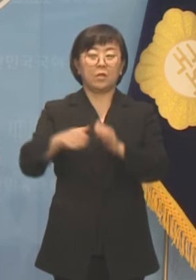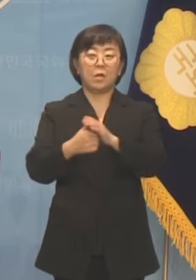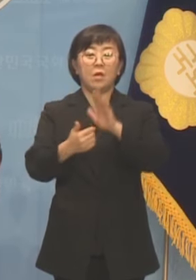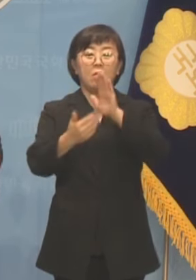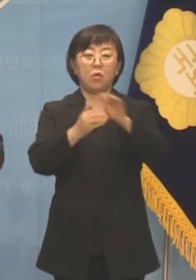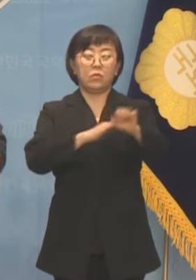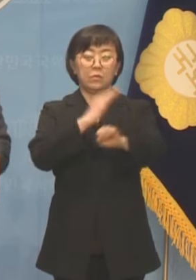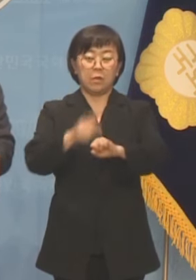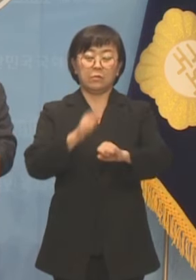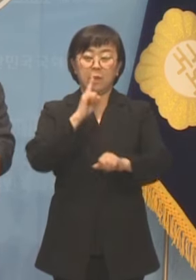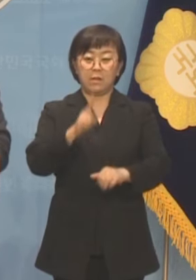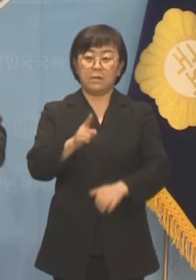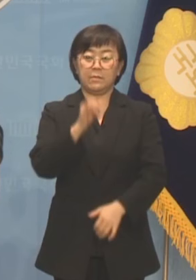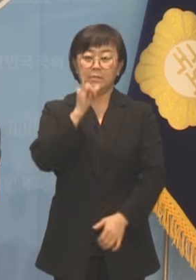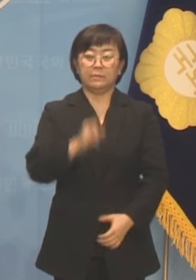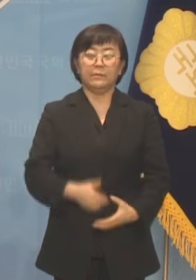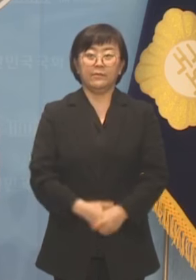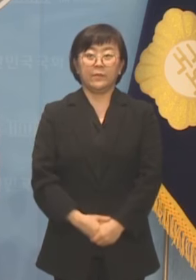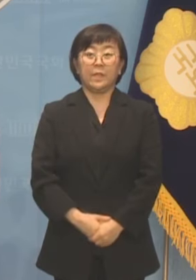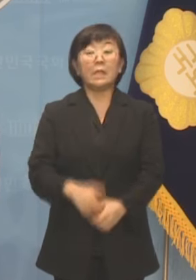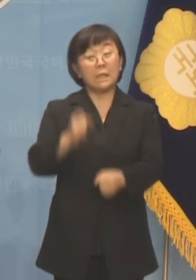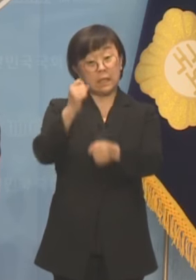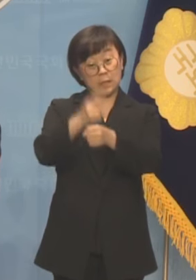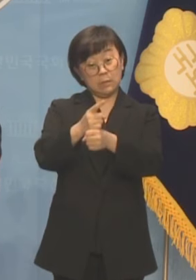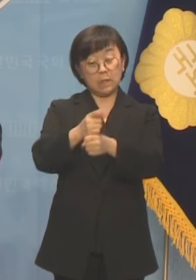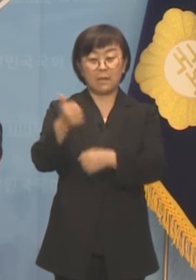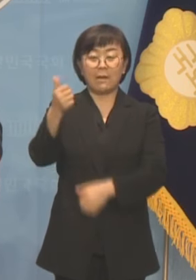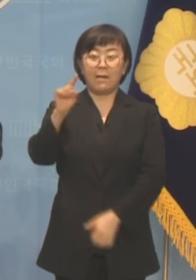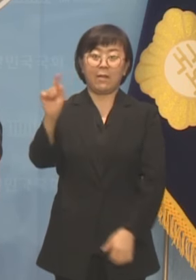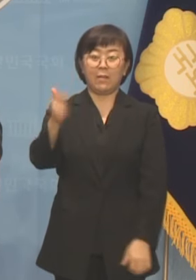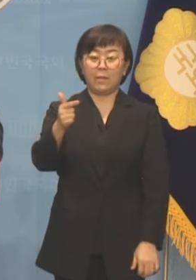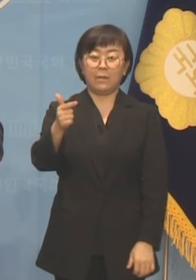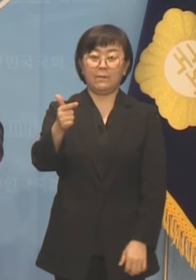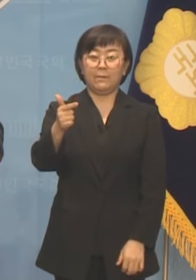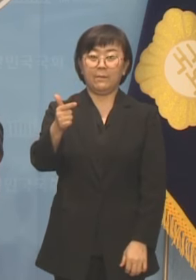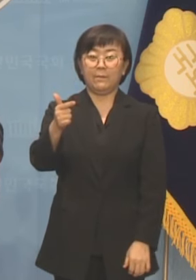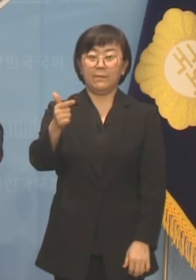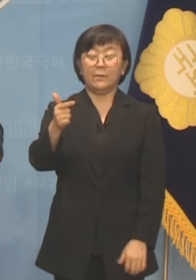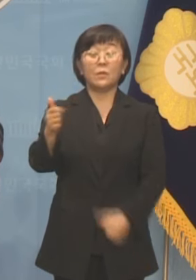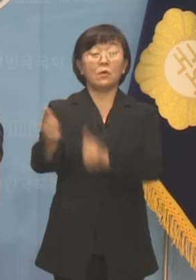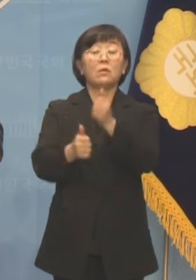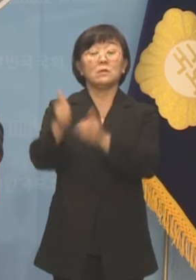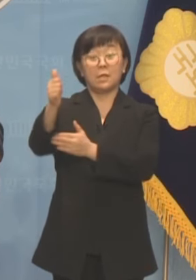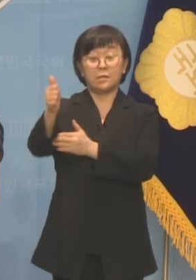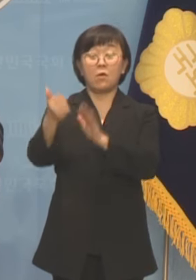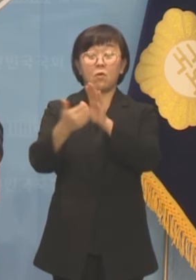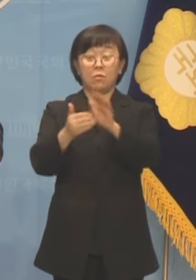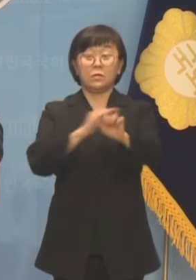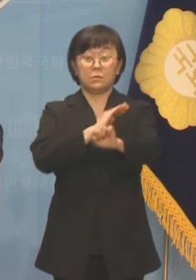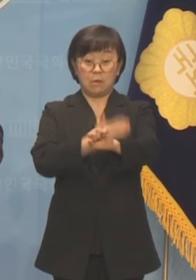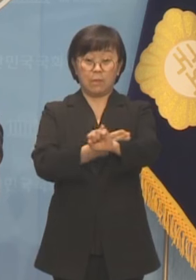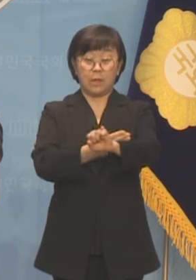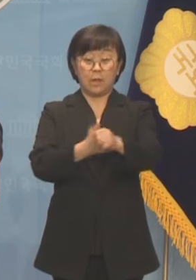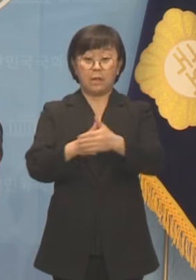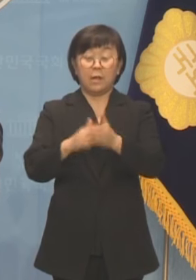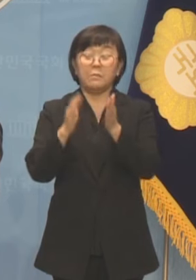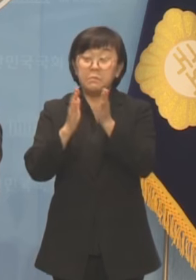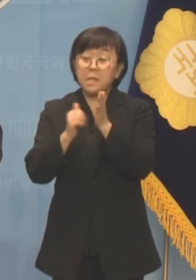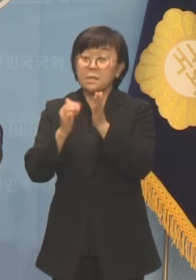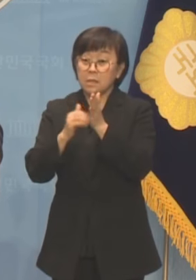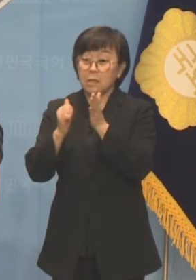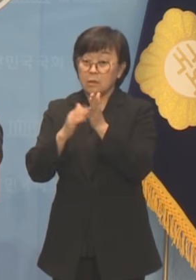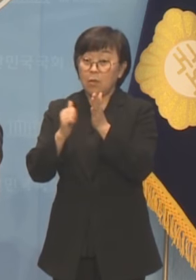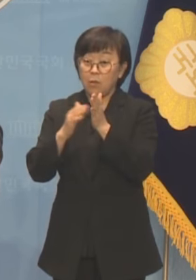거부권 행사하겠다고 밝혔다고 합니다 이미 한동은 호 위원장께서 거부권을 밀실에서